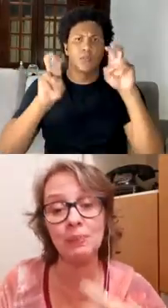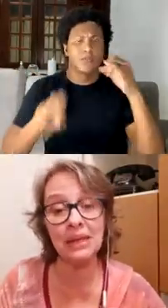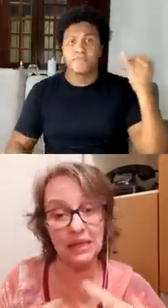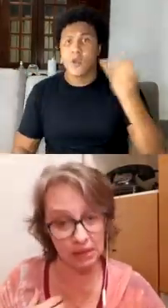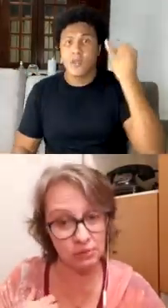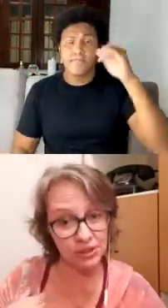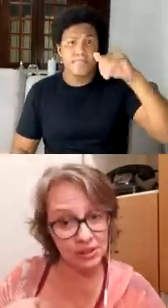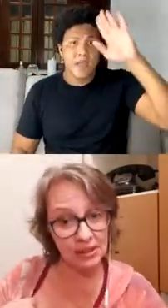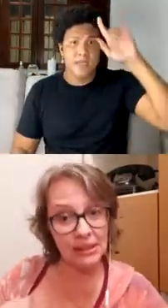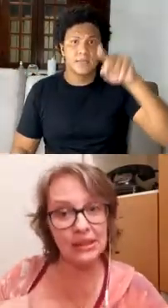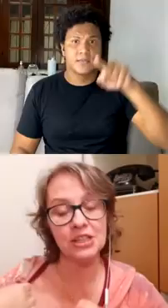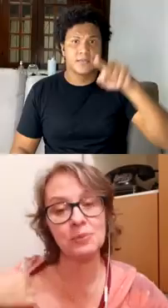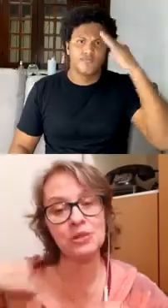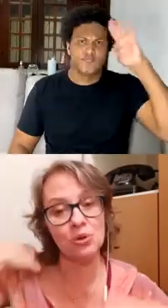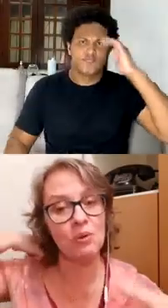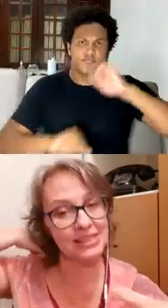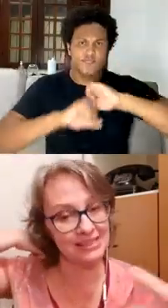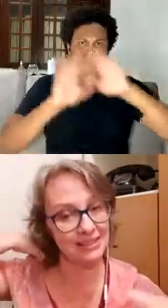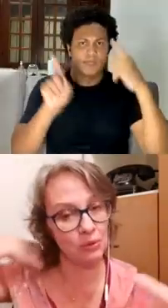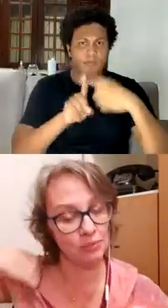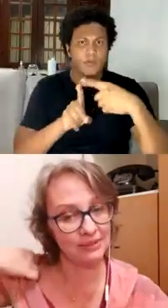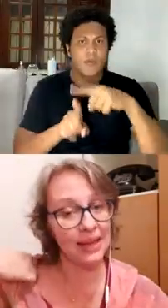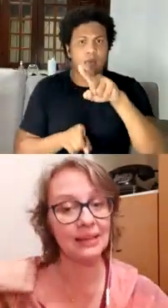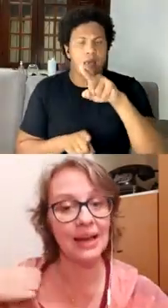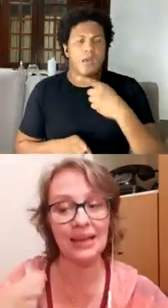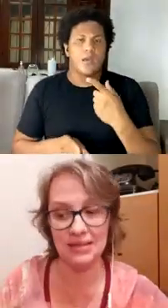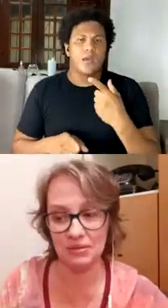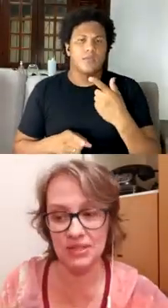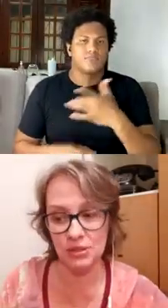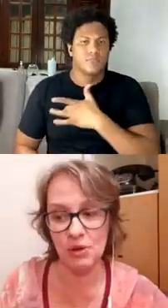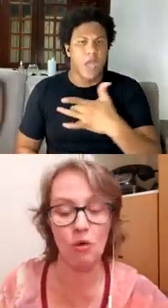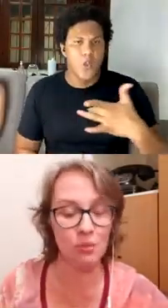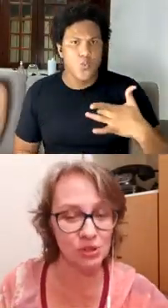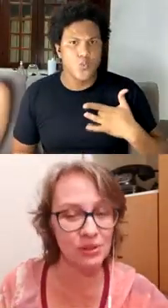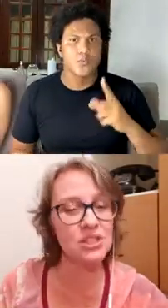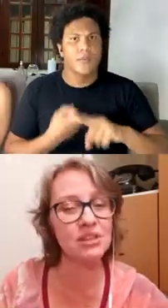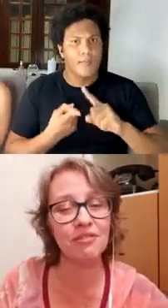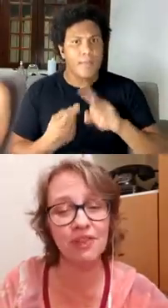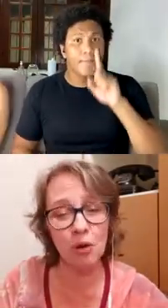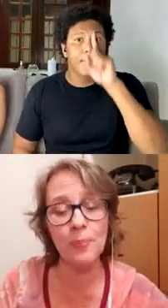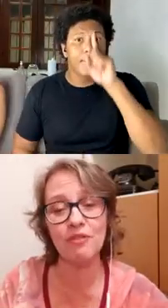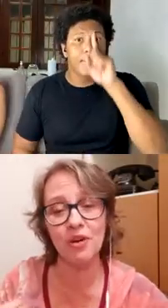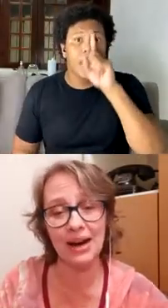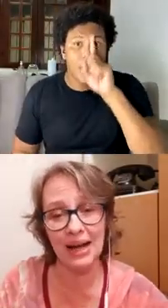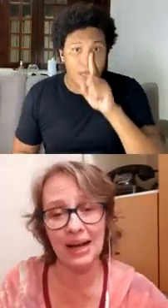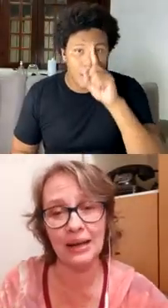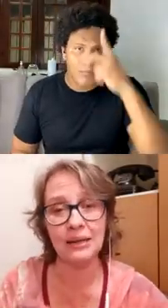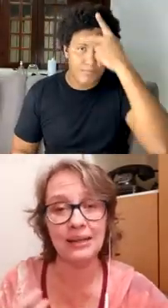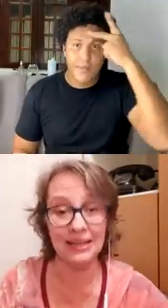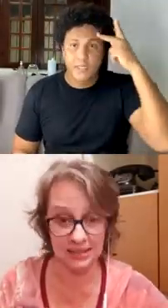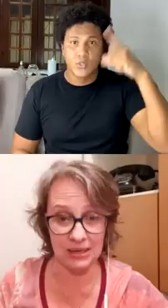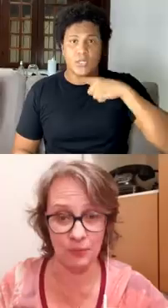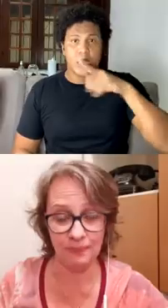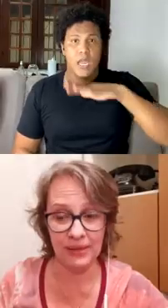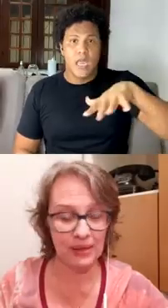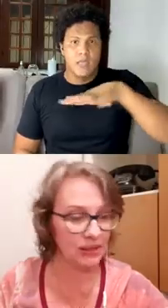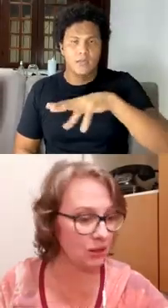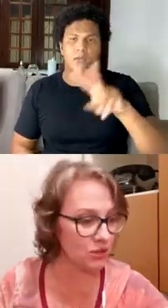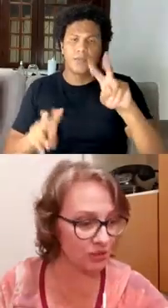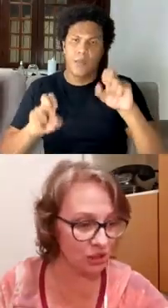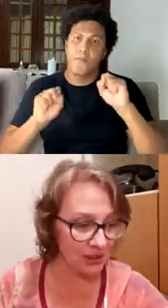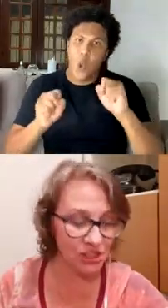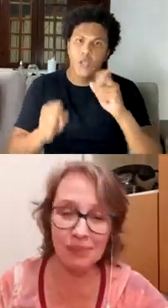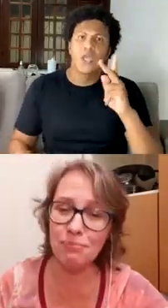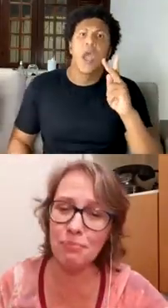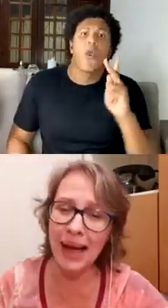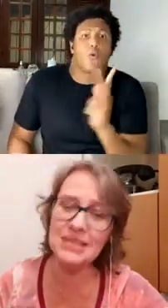alguns perigos que as pessoas têm na relação sexual. Algumas coisas que vão provocar lesão. Então, são